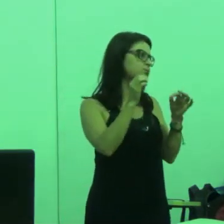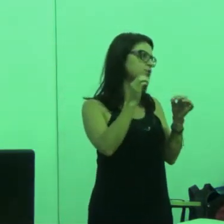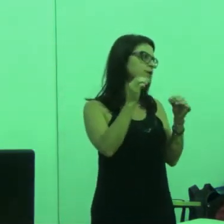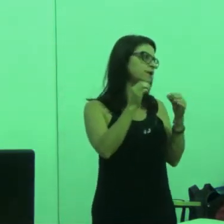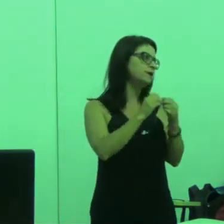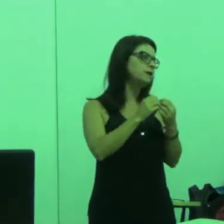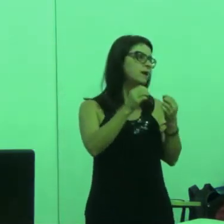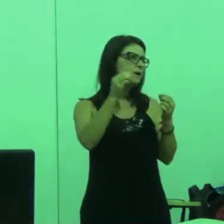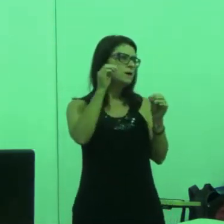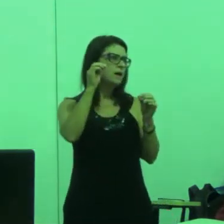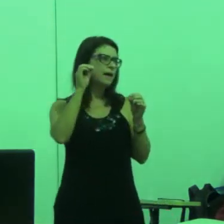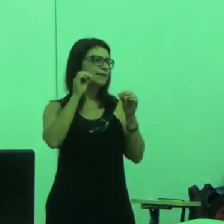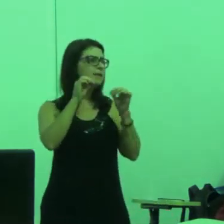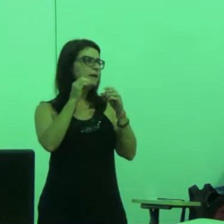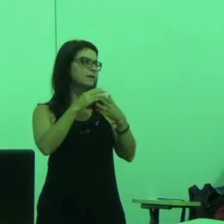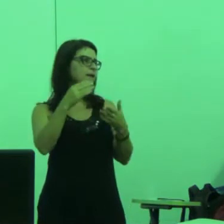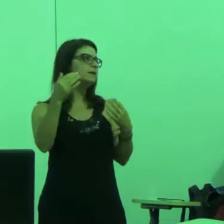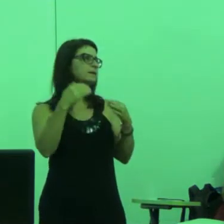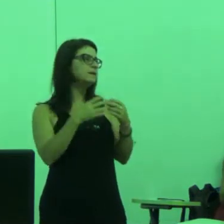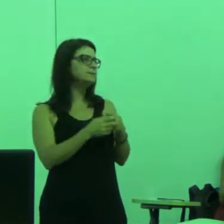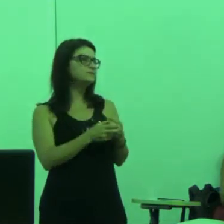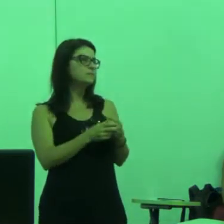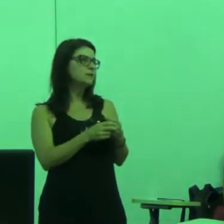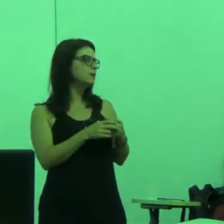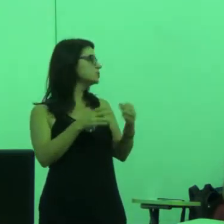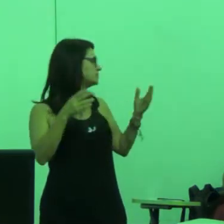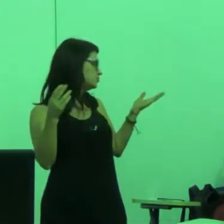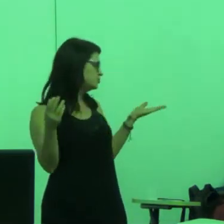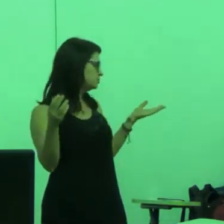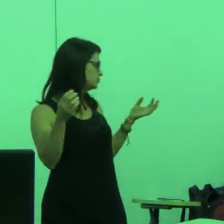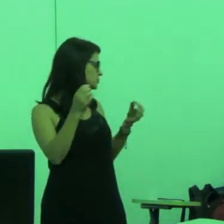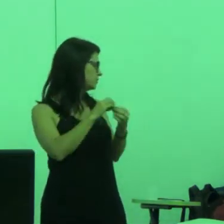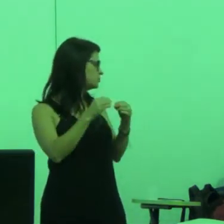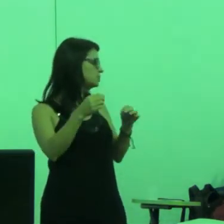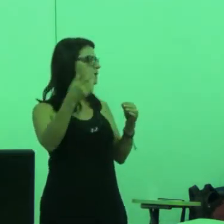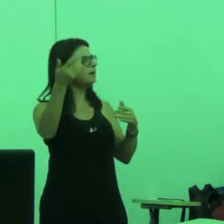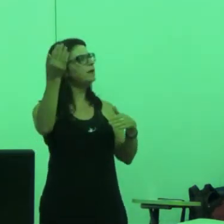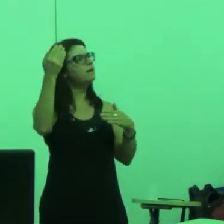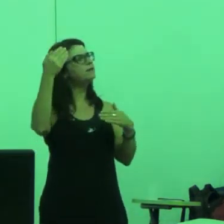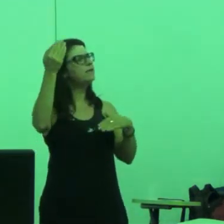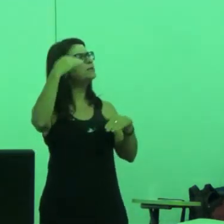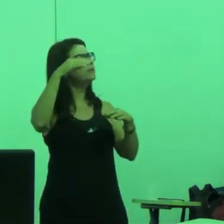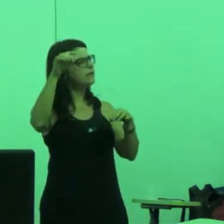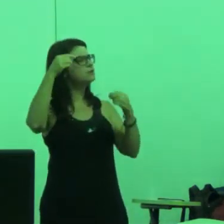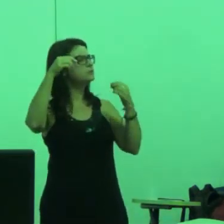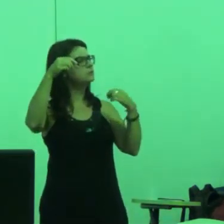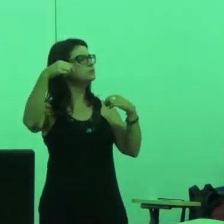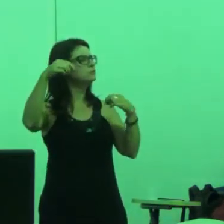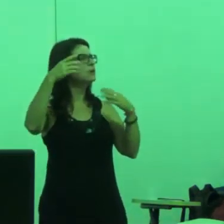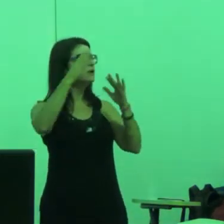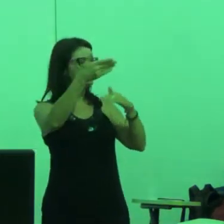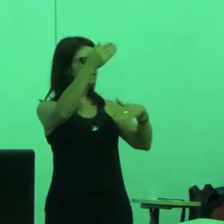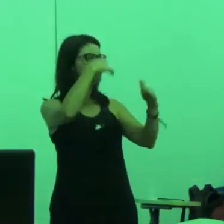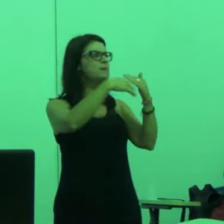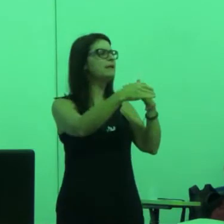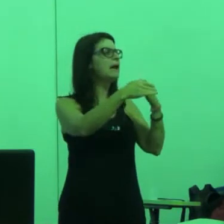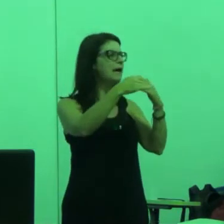porque a cada, era aquela. Títulos, né? E era impresso